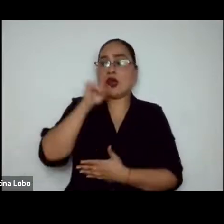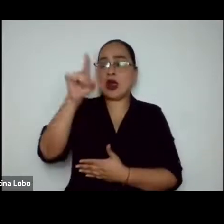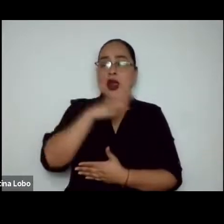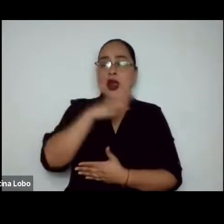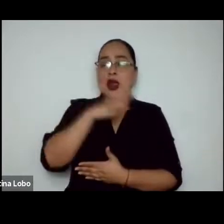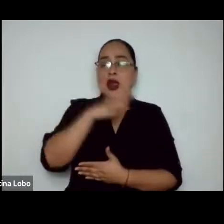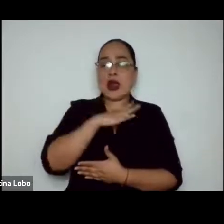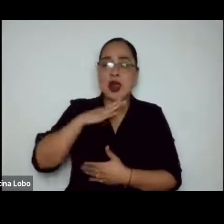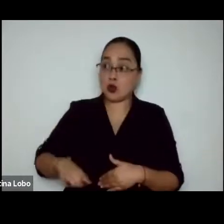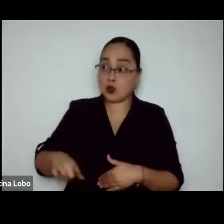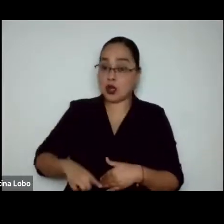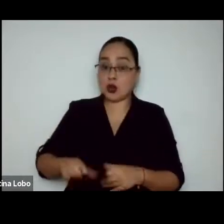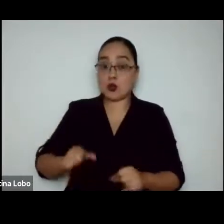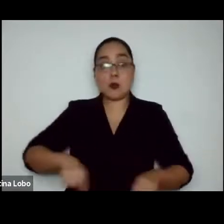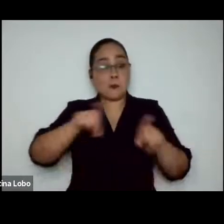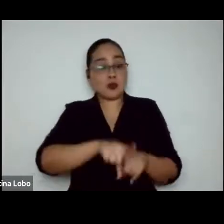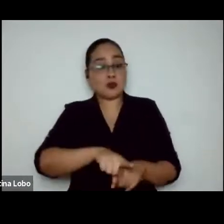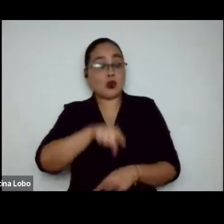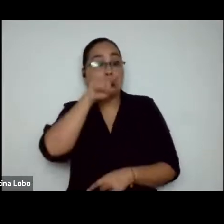particulares. No puede haber,